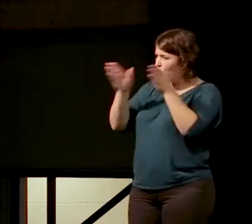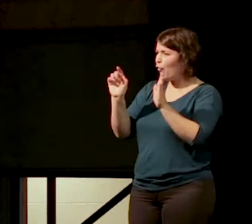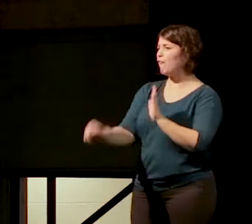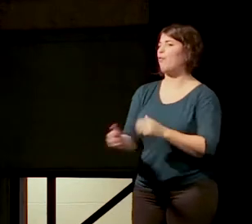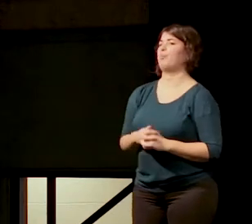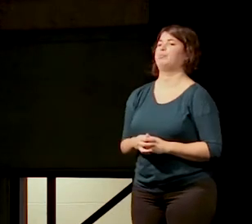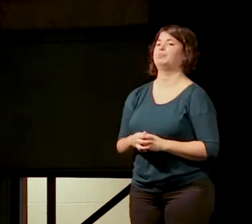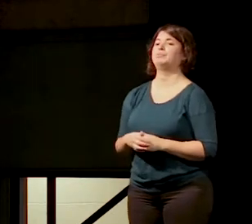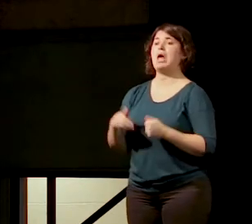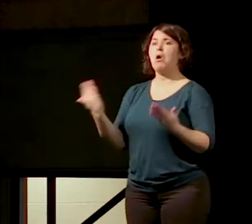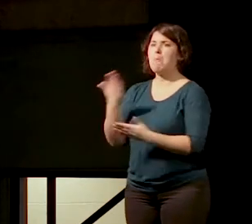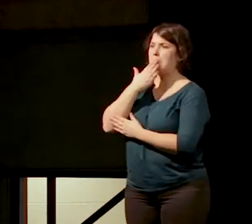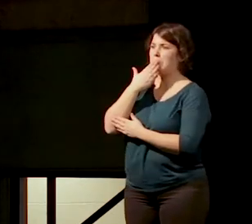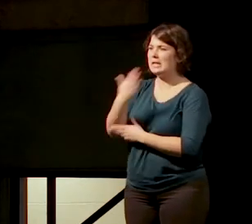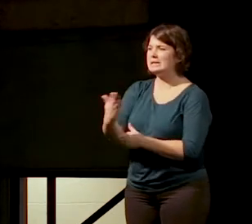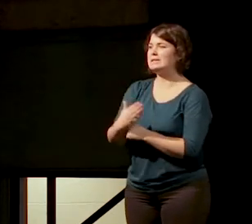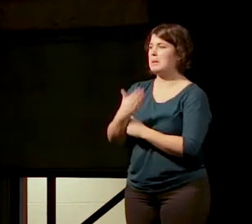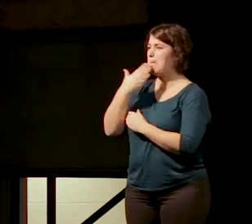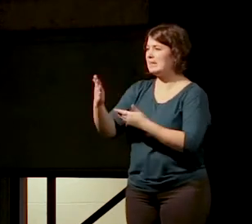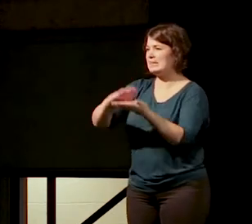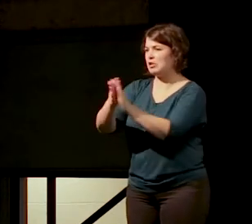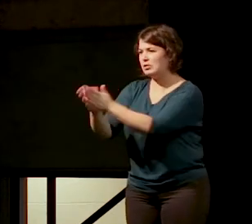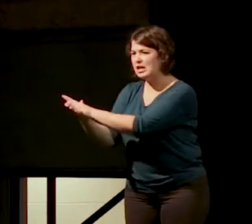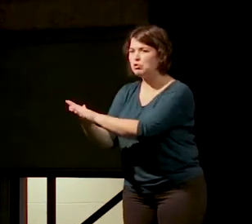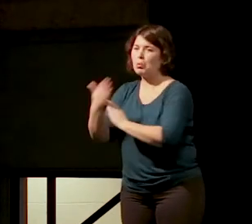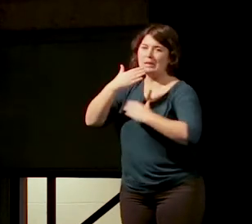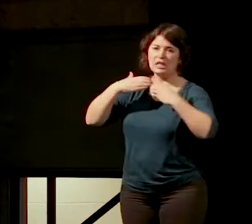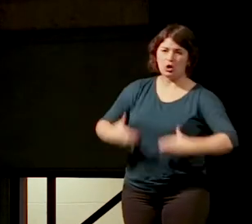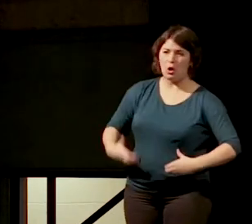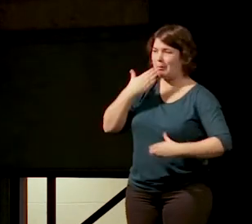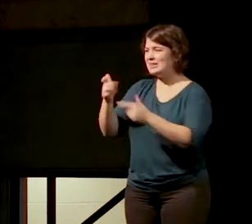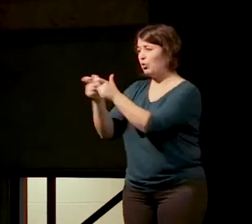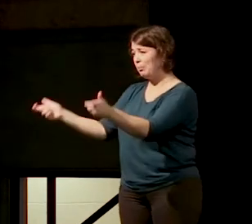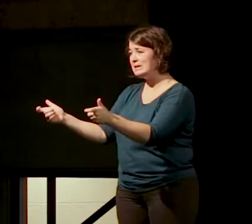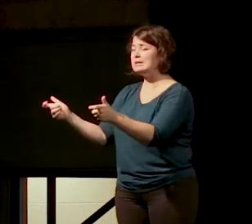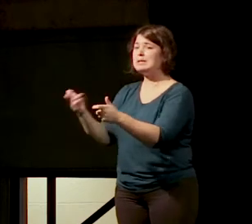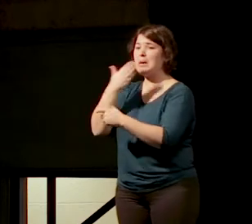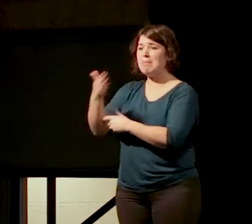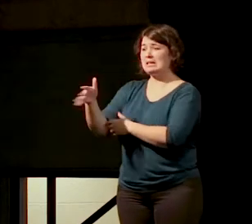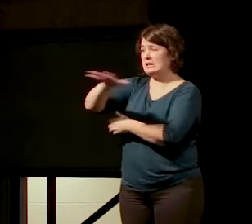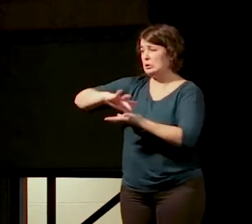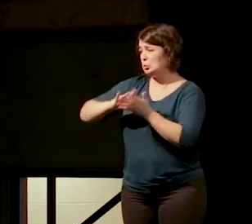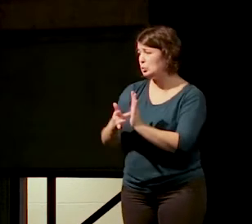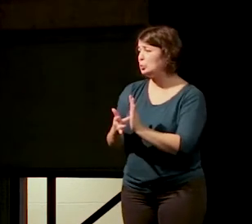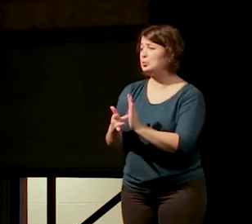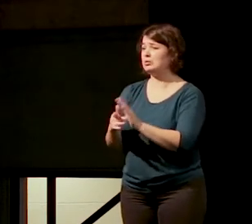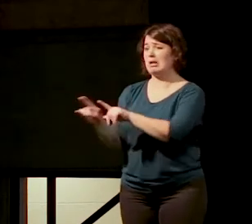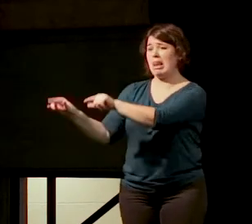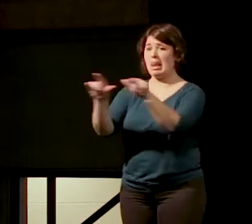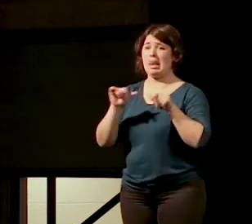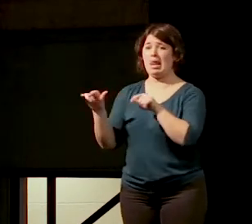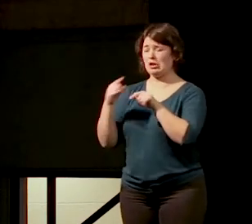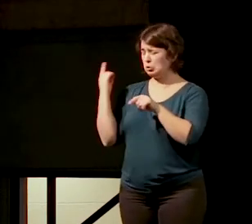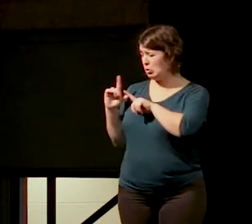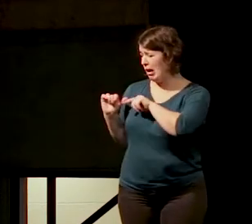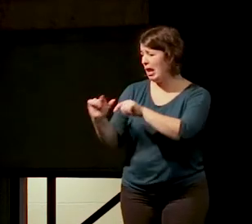Alors merci aux associations, aux clubs, aux entreprises. Merci à toutes et tous qui êtes là à